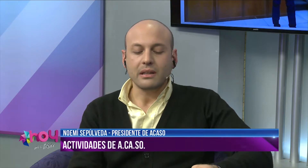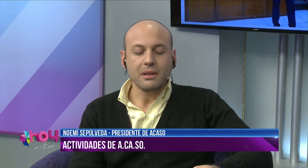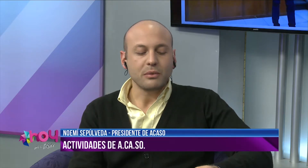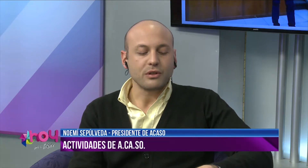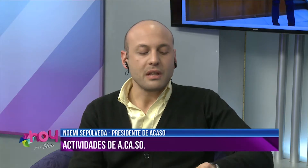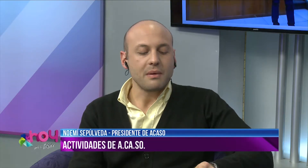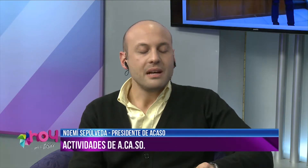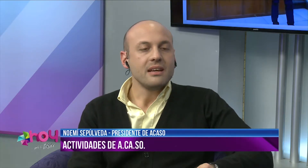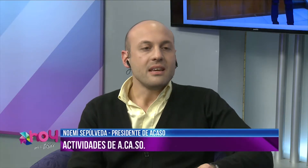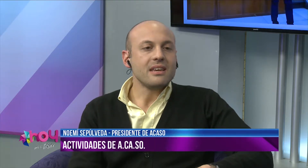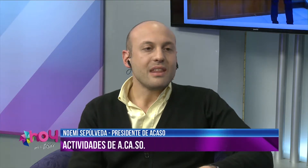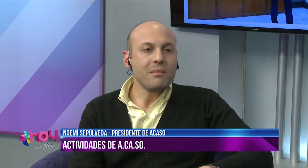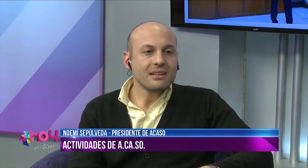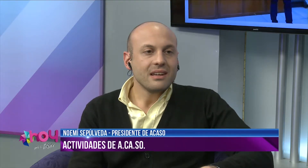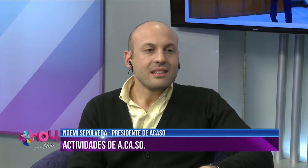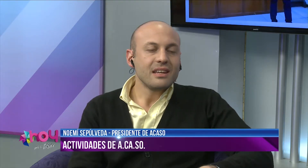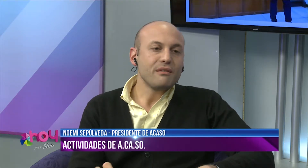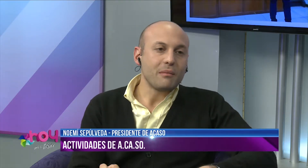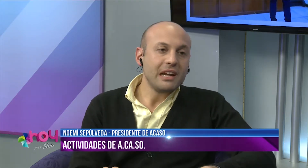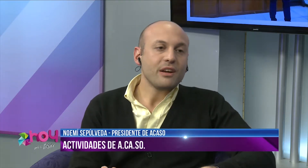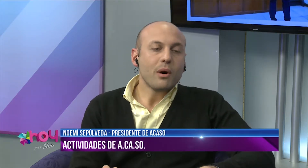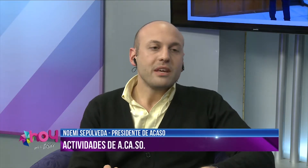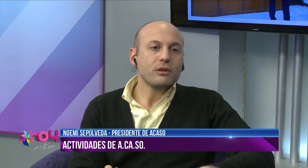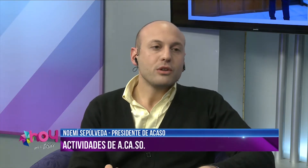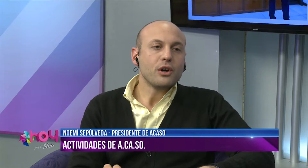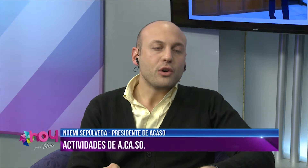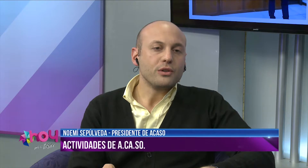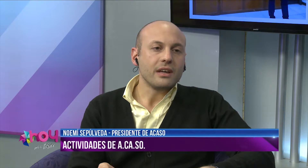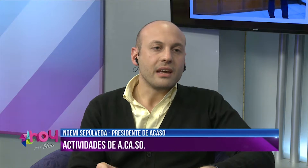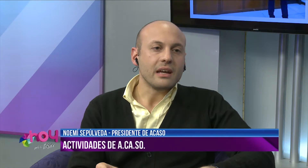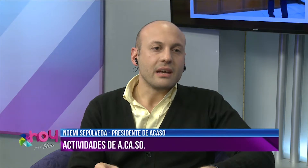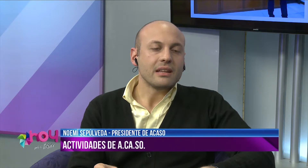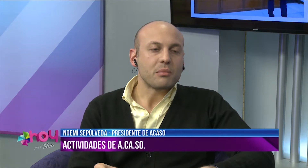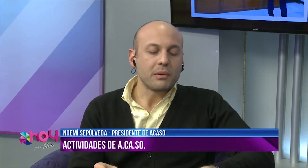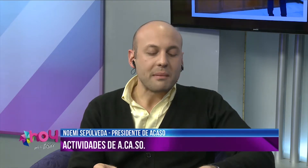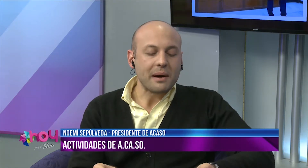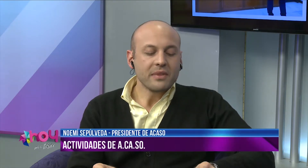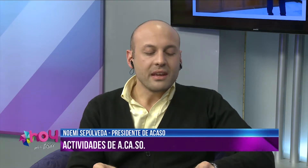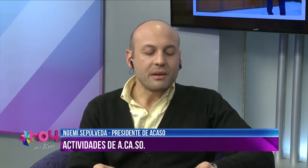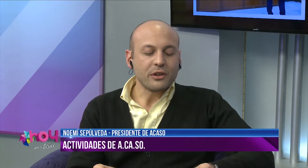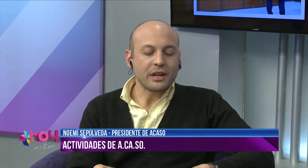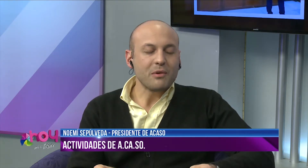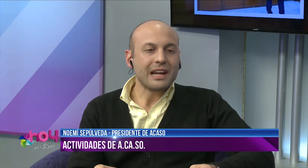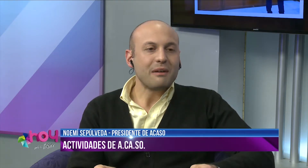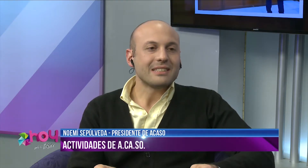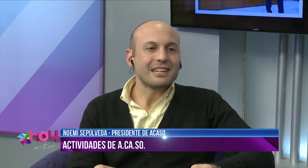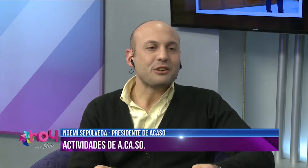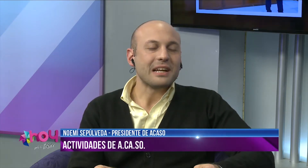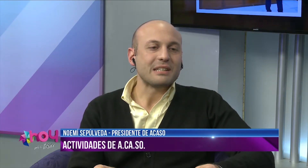actividad positiva y que además tienen familiares o amigos con este problema. Bueno, queremos que le hables a ellos, que les envíes